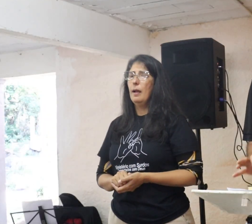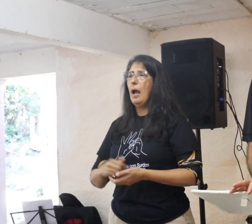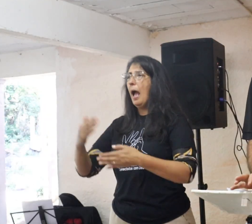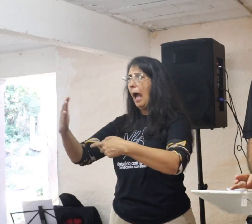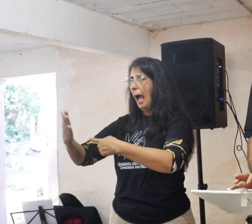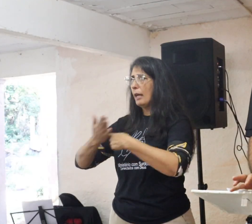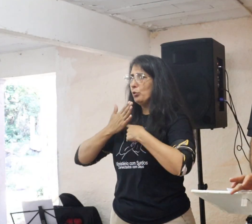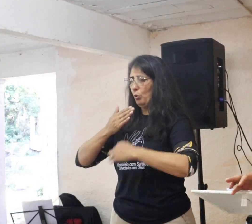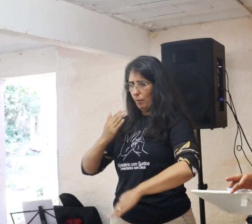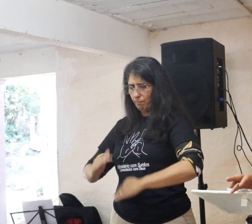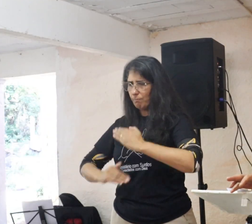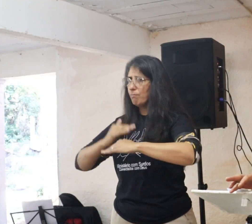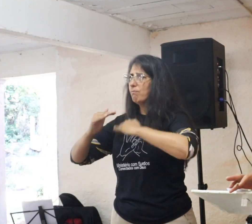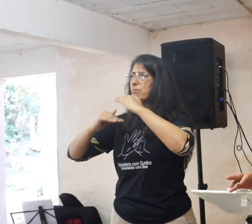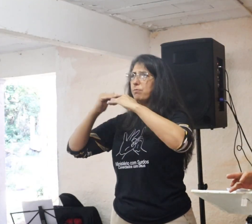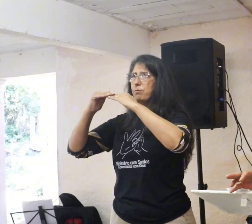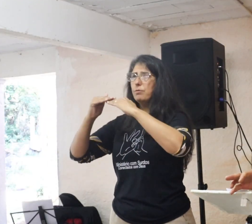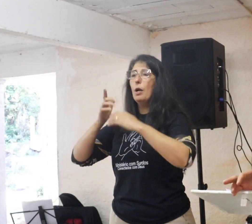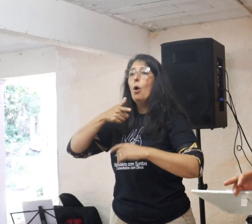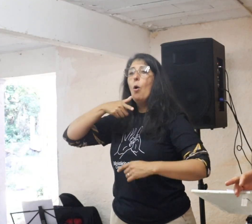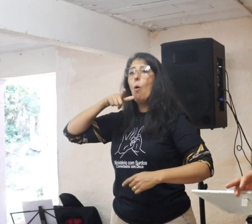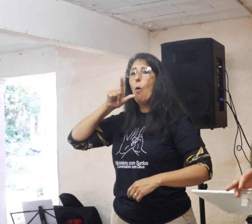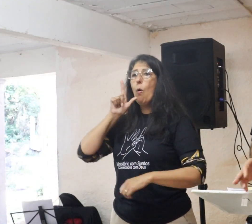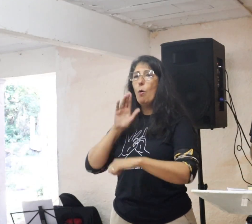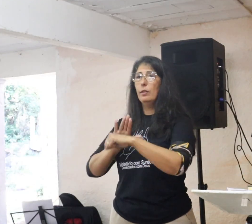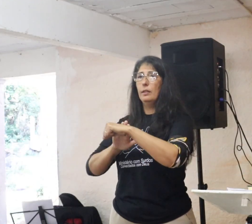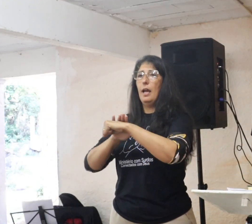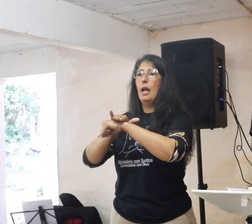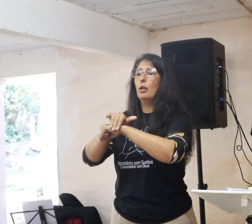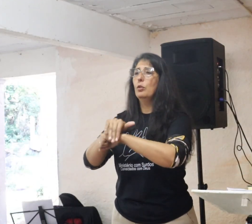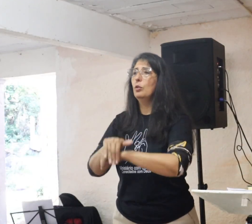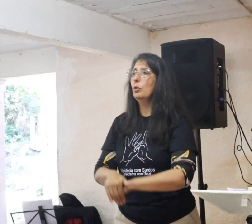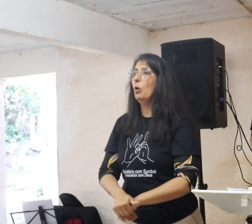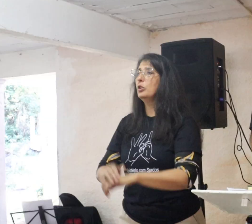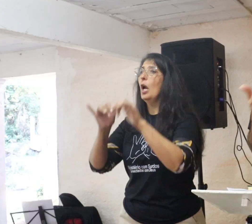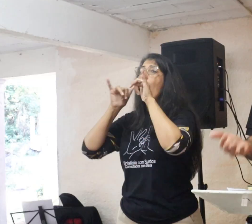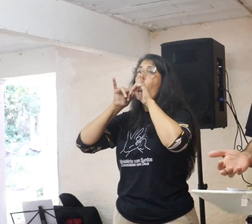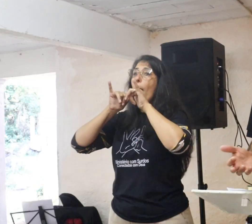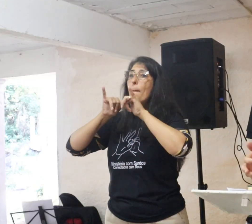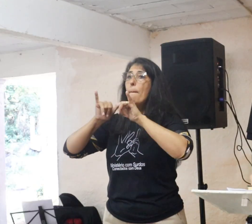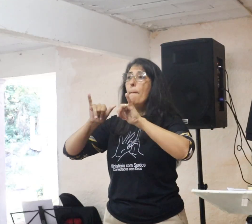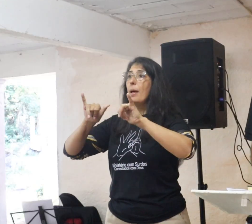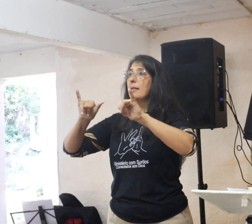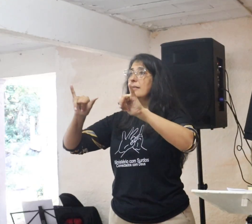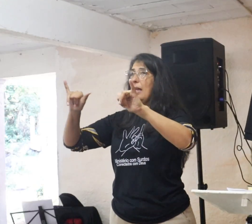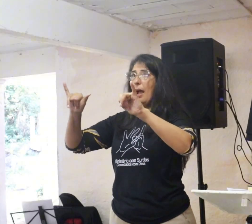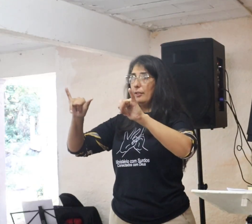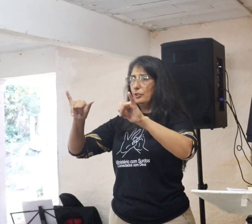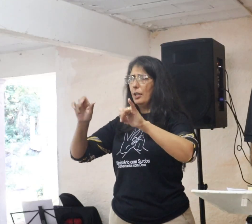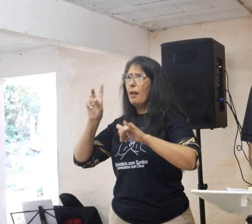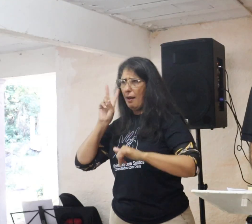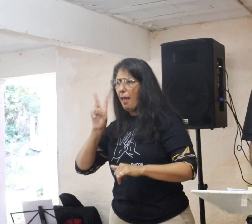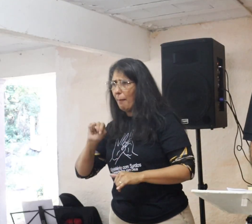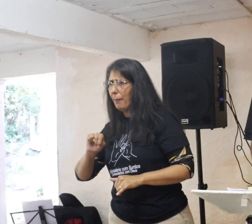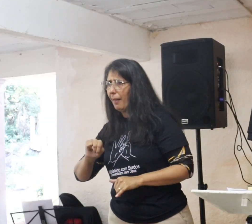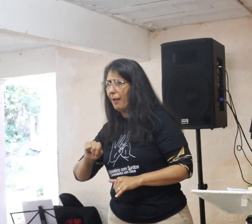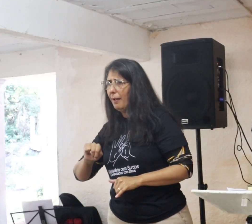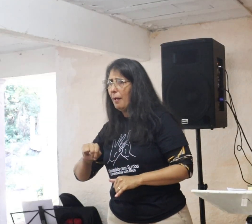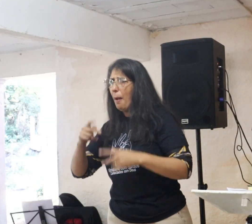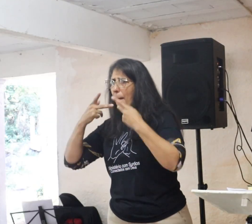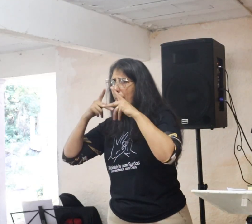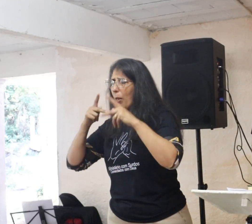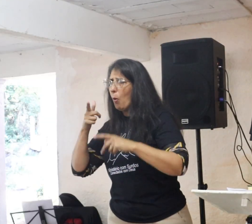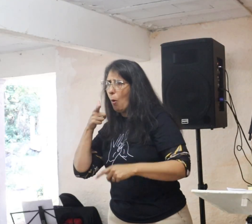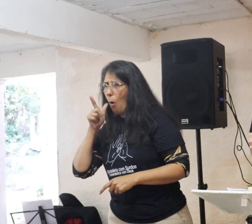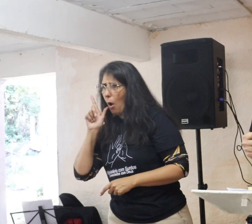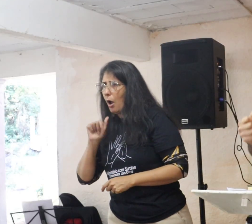à noite falamos que nós recebemos uma mensagem que ela causa escândalo para muitos, não é? Mas nós